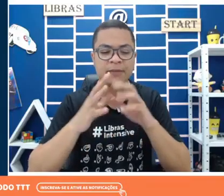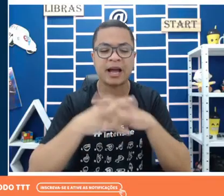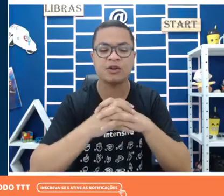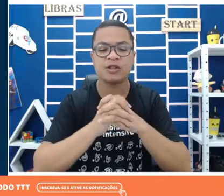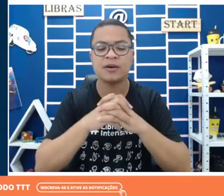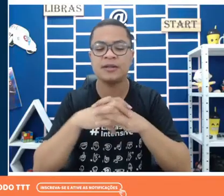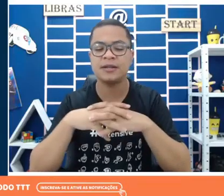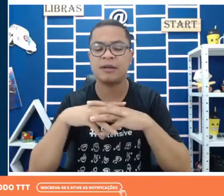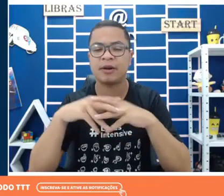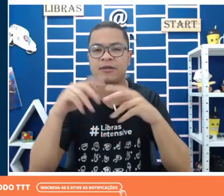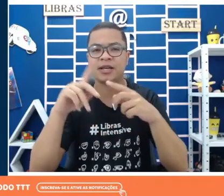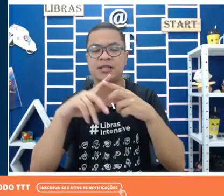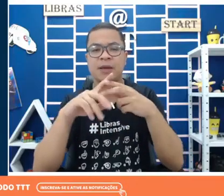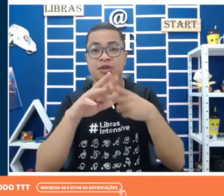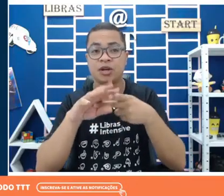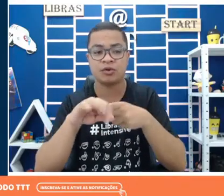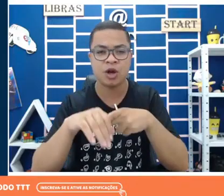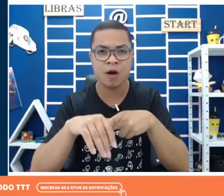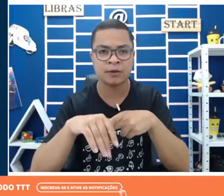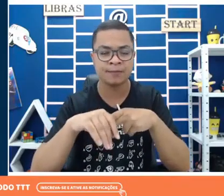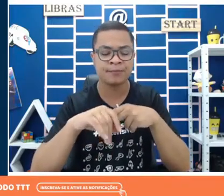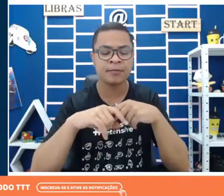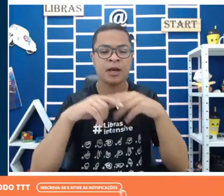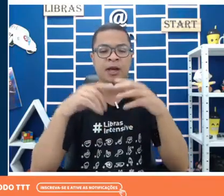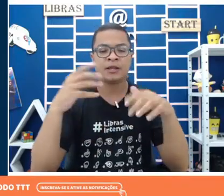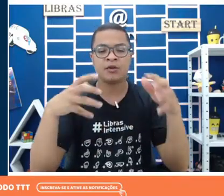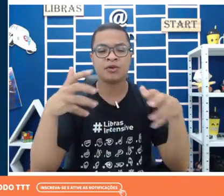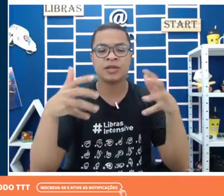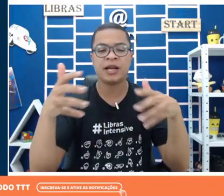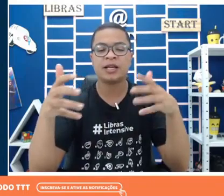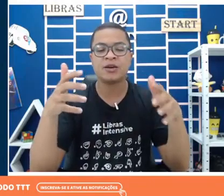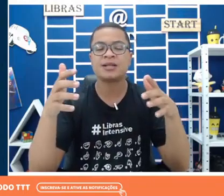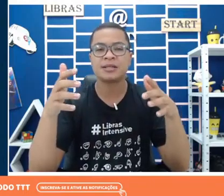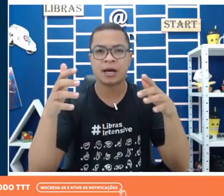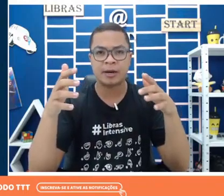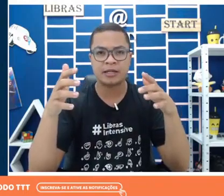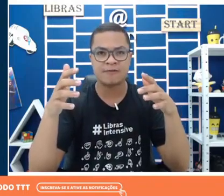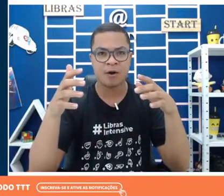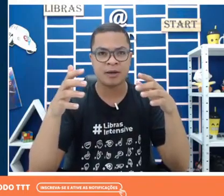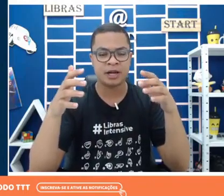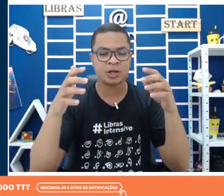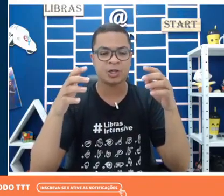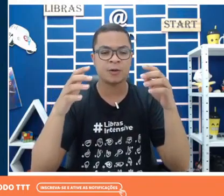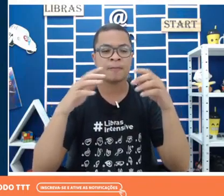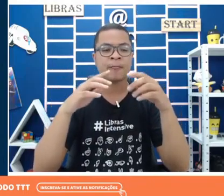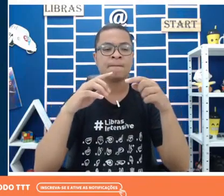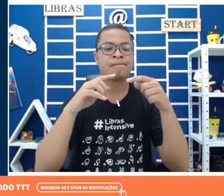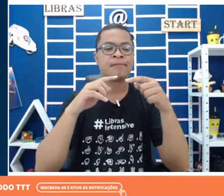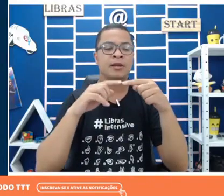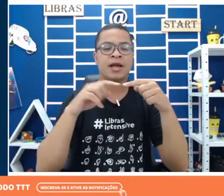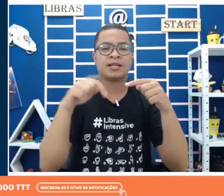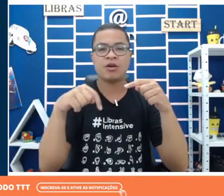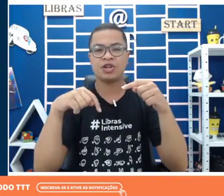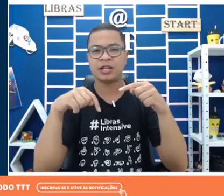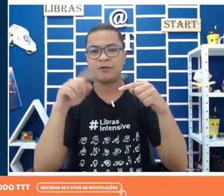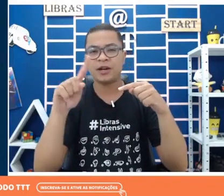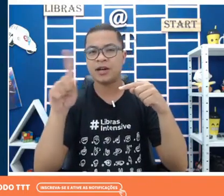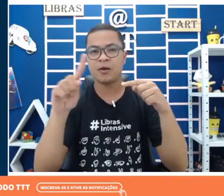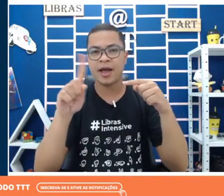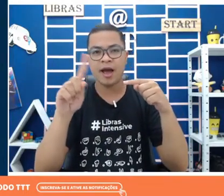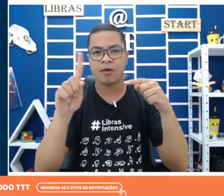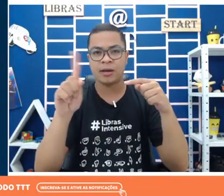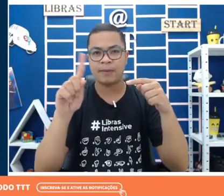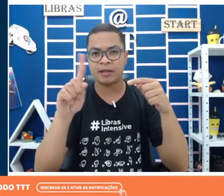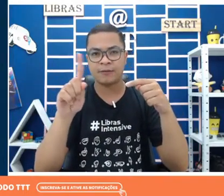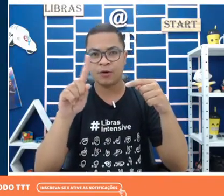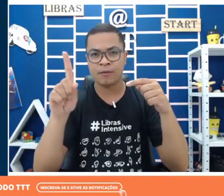Vou explicar duas coisinhas aqui pra vocês, tá? Para os alunos novos. Tem alunos aí que ainda não acessaram a plataforma, tá, gente? Essa aula de quinta-feira